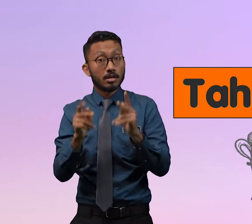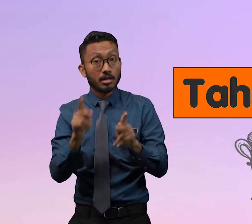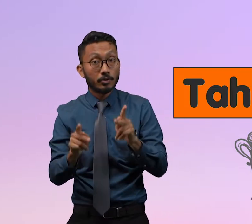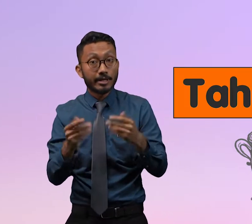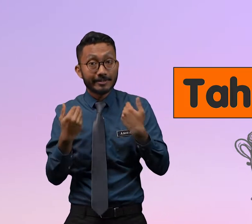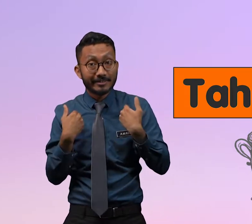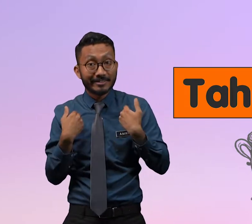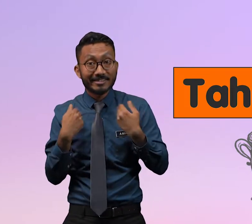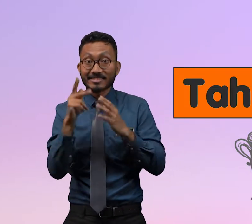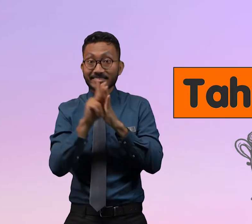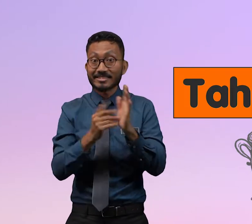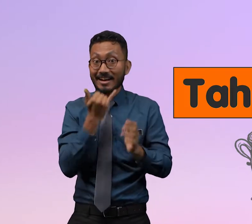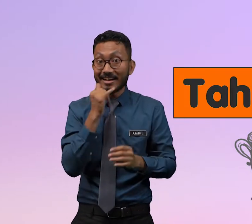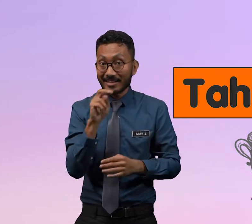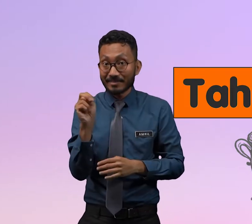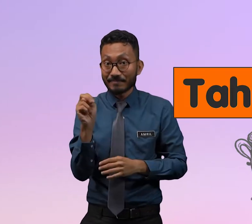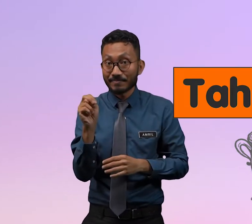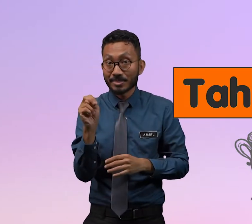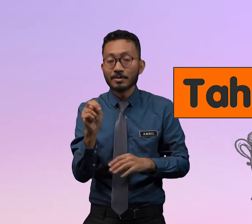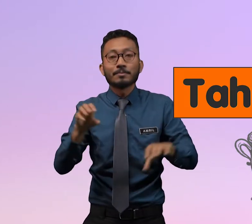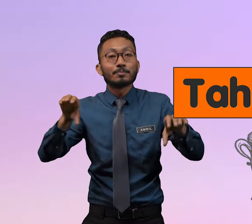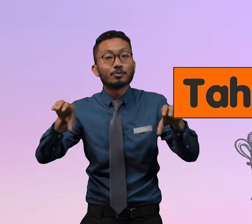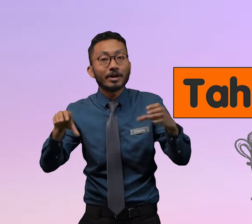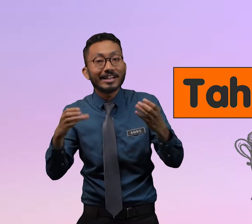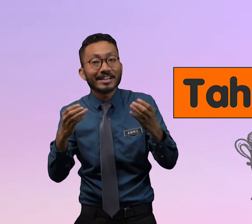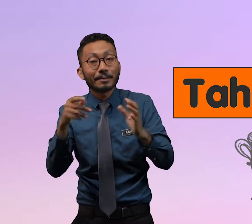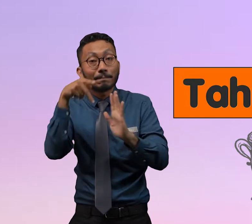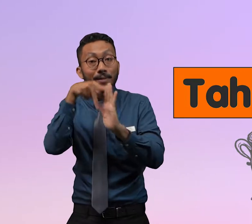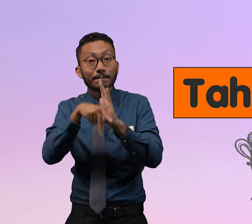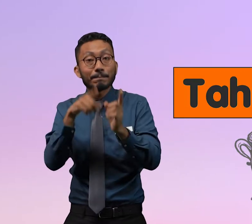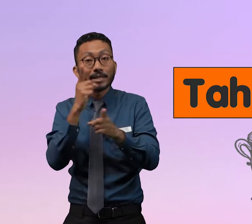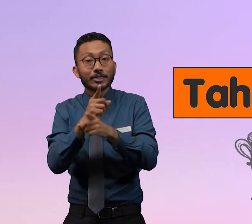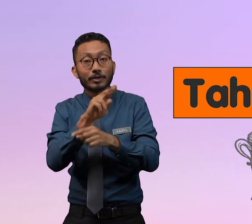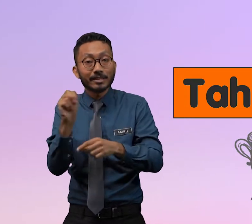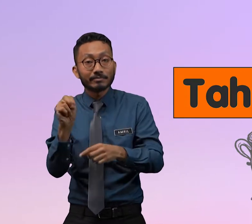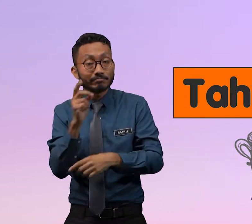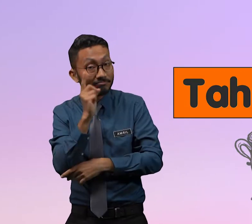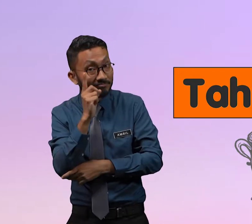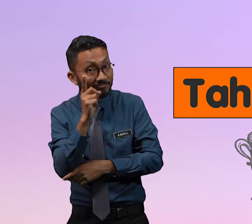Kalau ada kesalahan buat pembetulan.